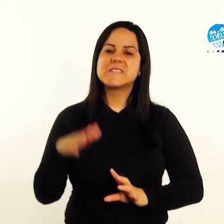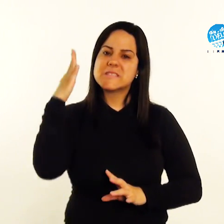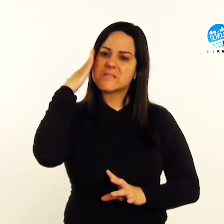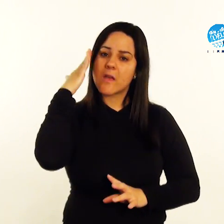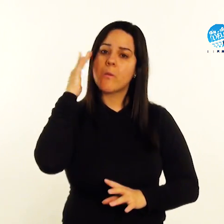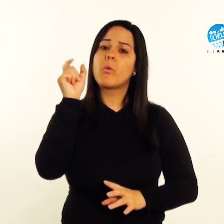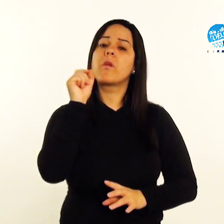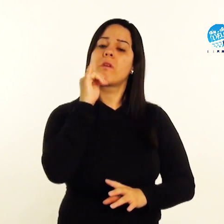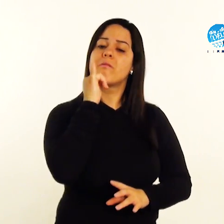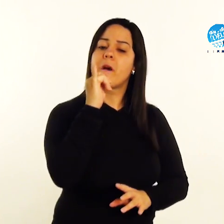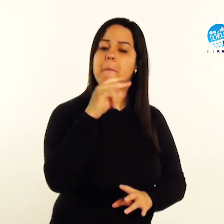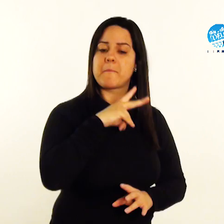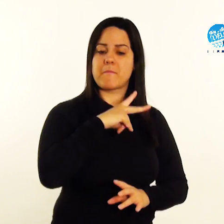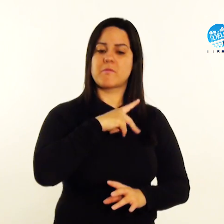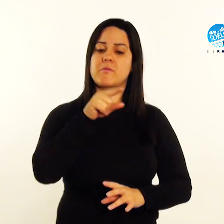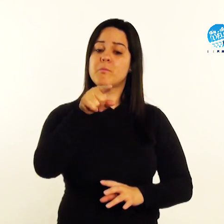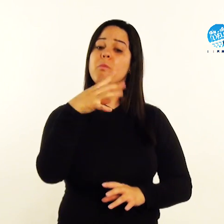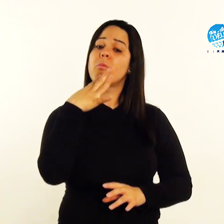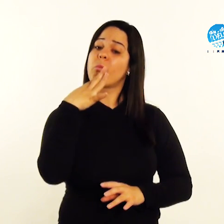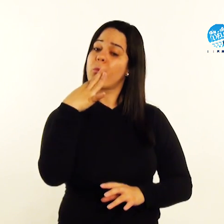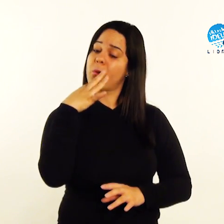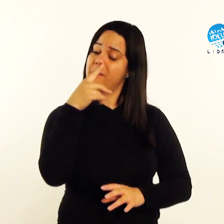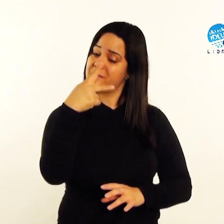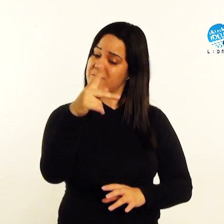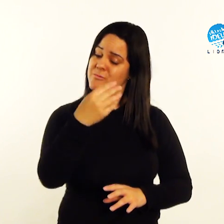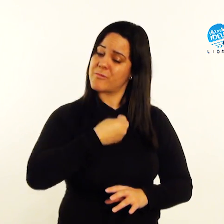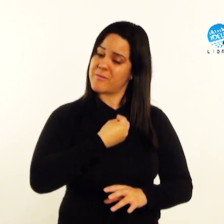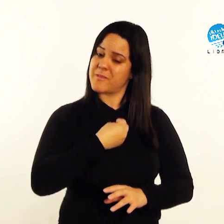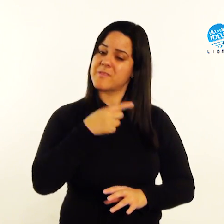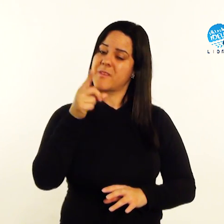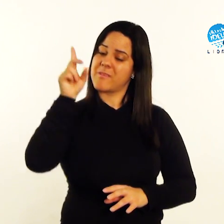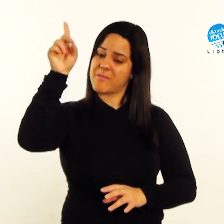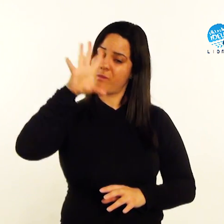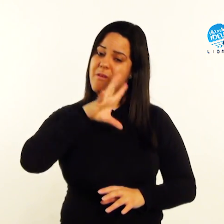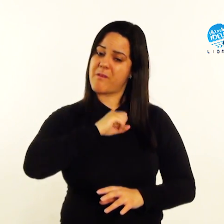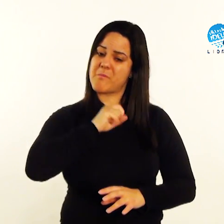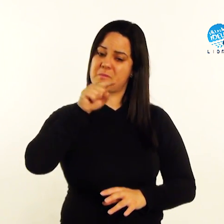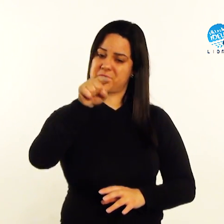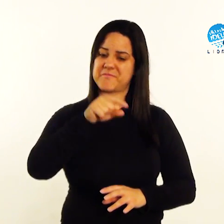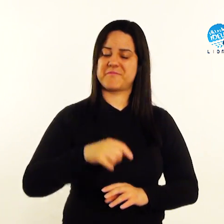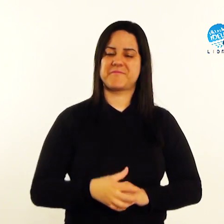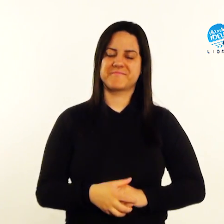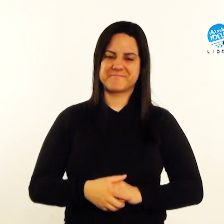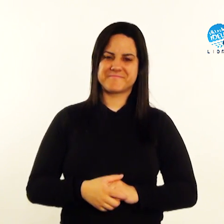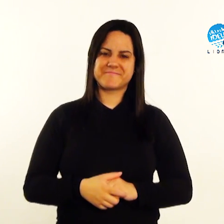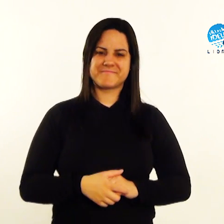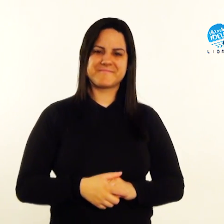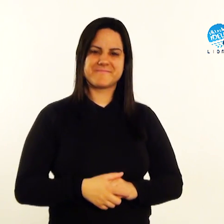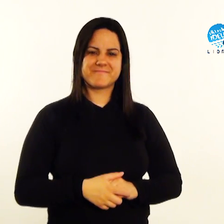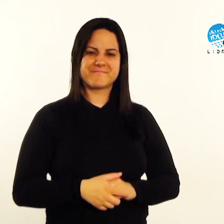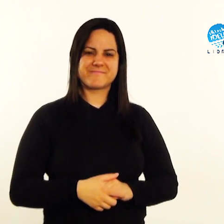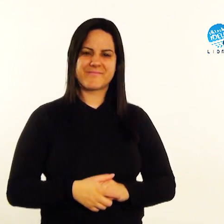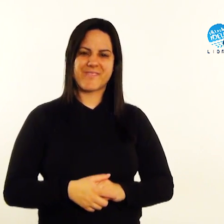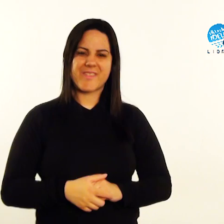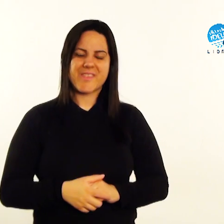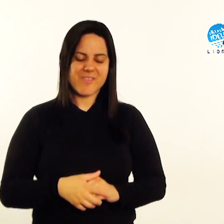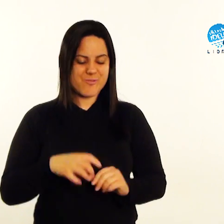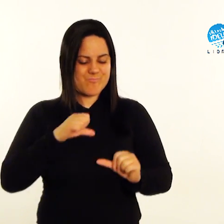E sabe por que Ele está falando só para você? Porque Ele conhece você e você é amado dEle. E o mover do Espírito Santo